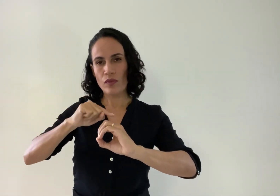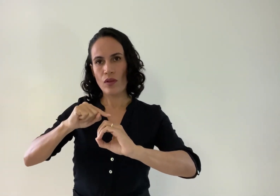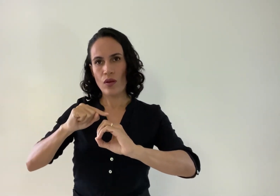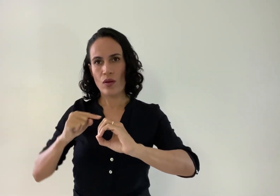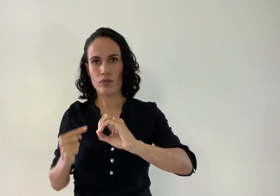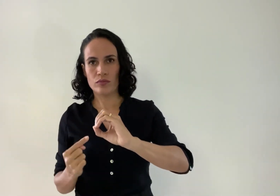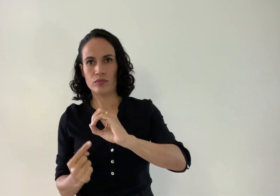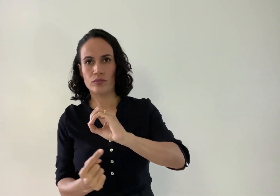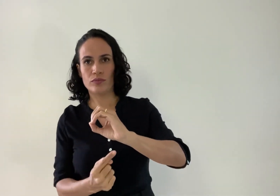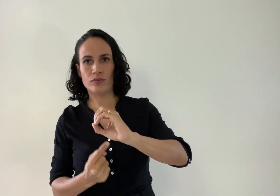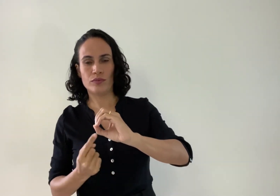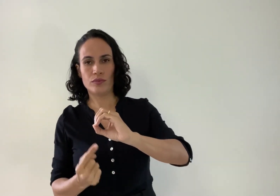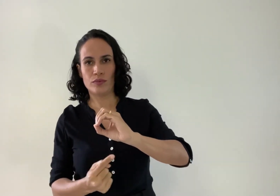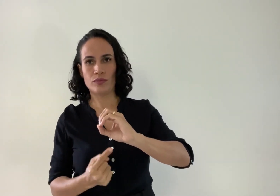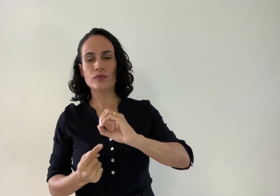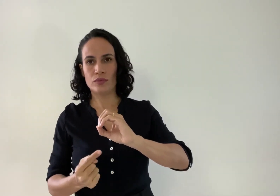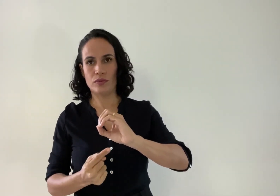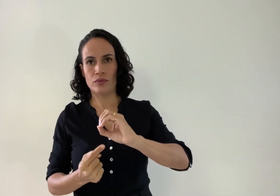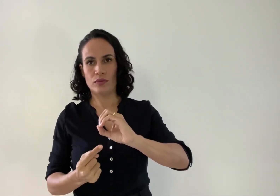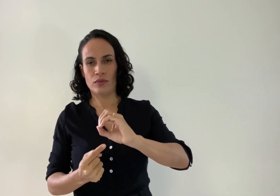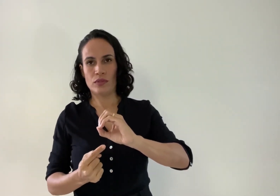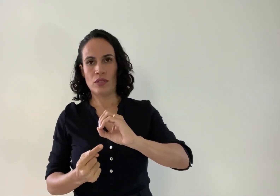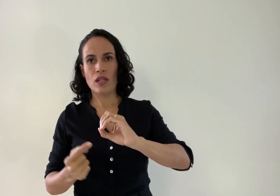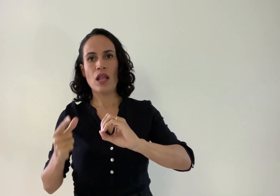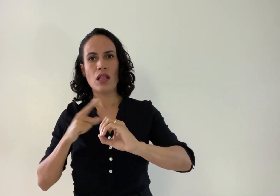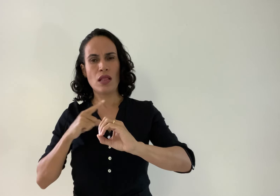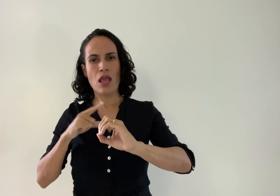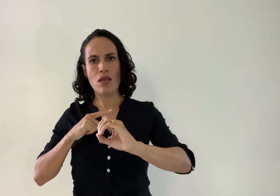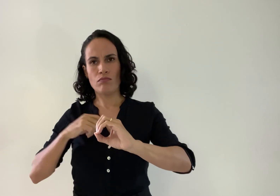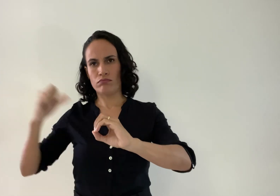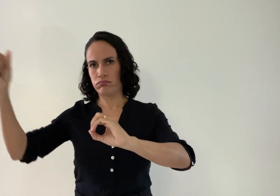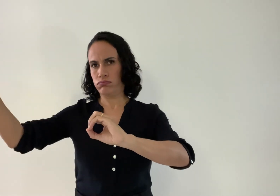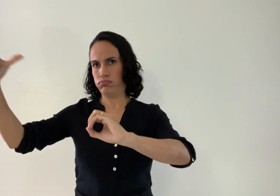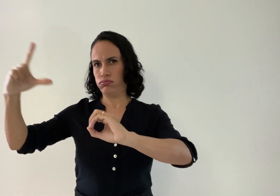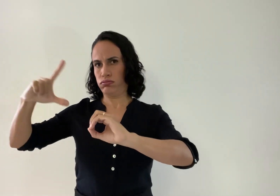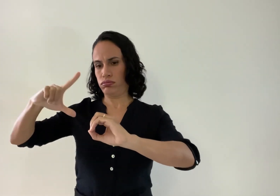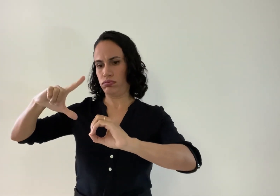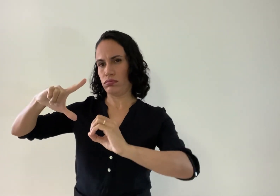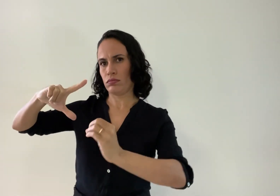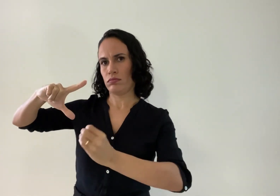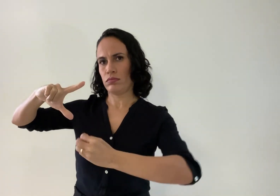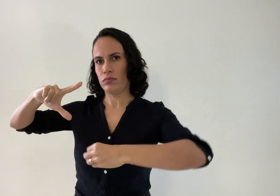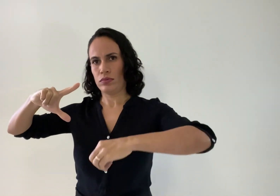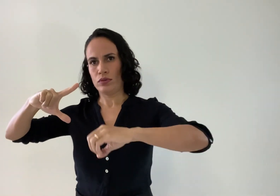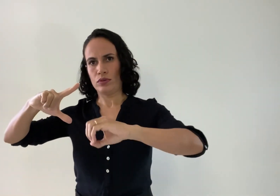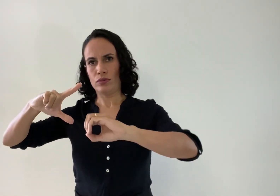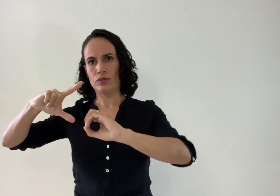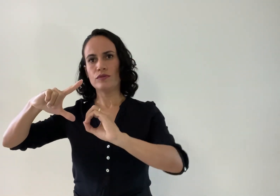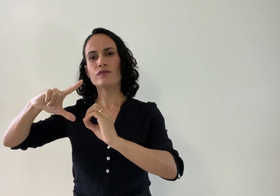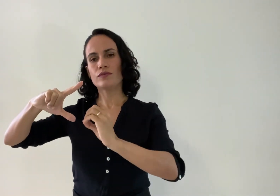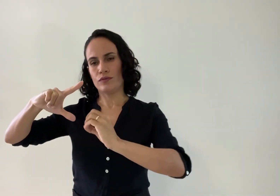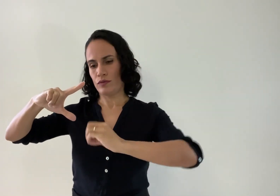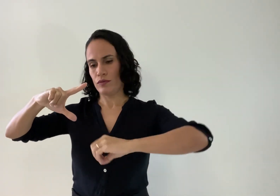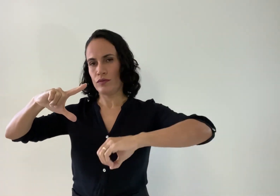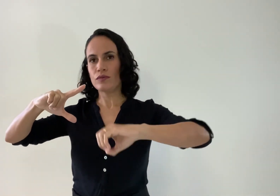faixas muito claramente distintas de insolação. Portanto, nos invernos e nos verões eu vou ter grandes diferenças